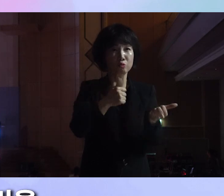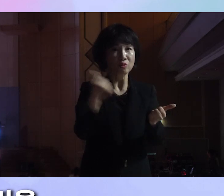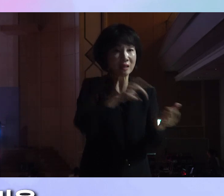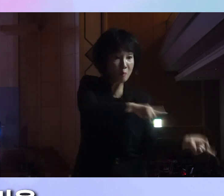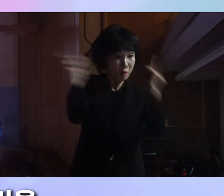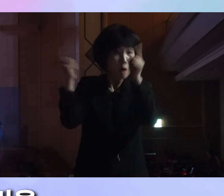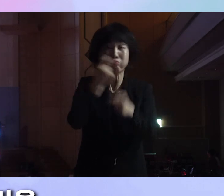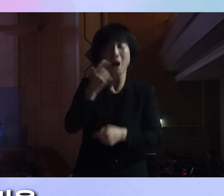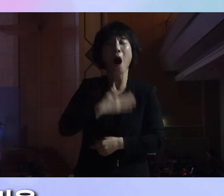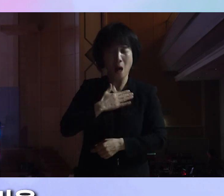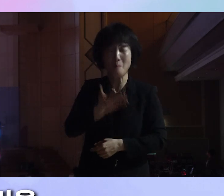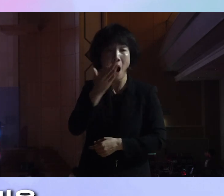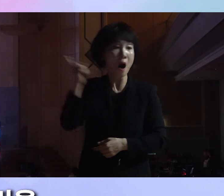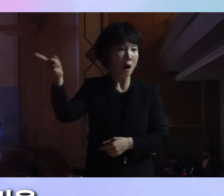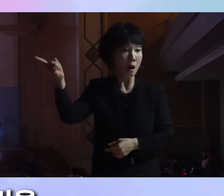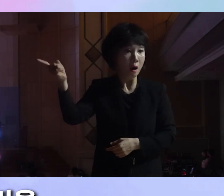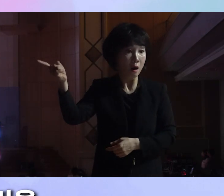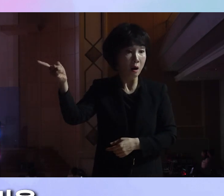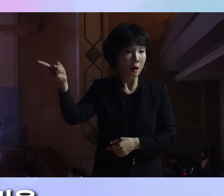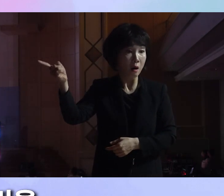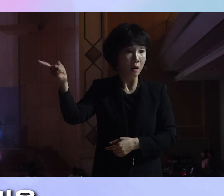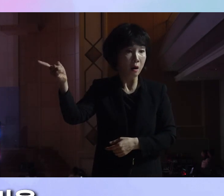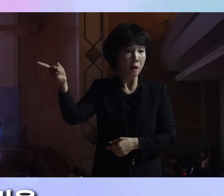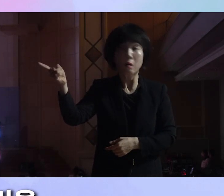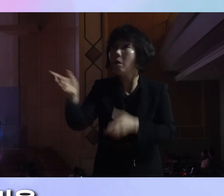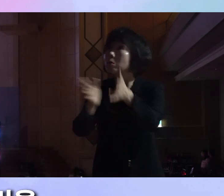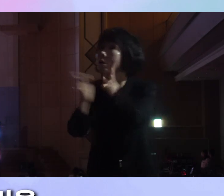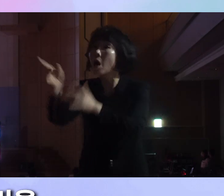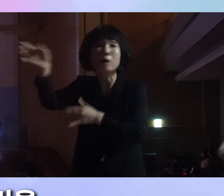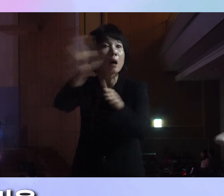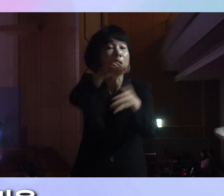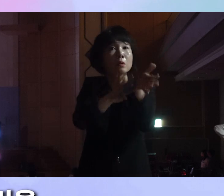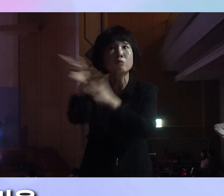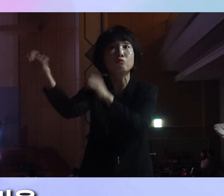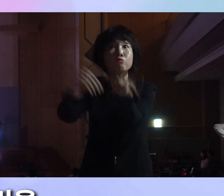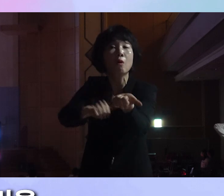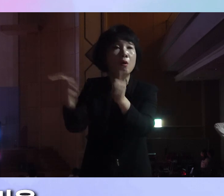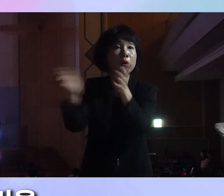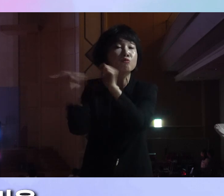계셨죠. 뭐 때문에 죽었지? 우리 죄 때문이죠.